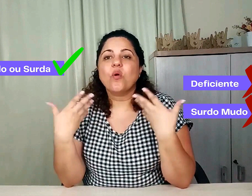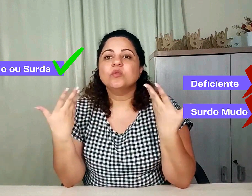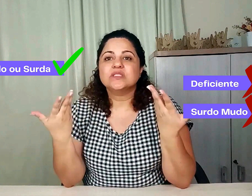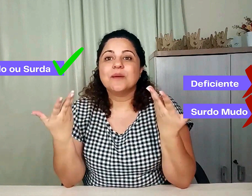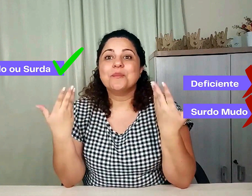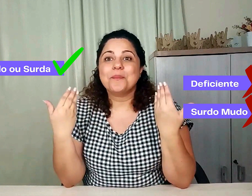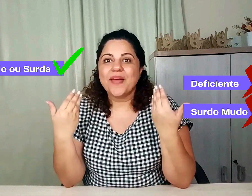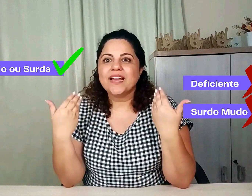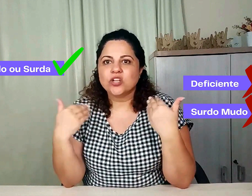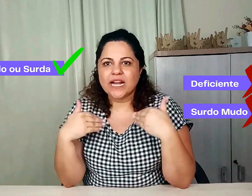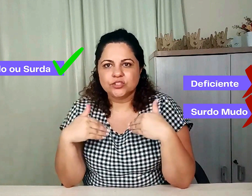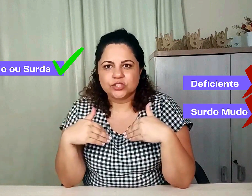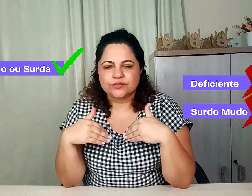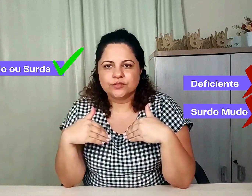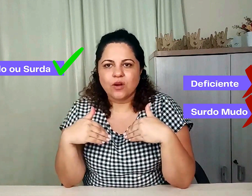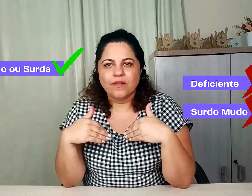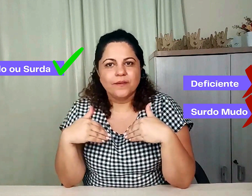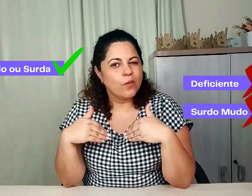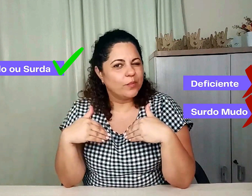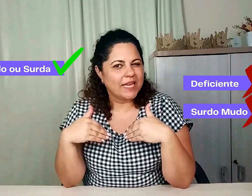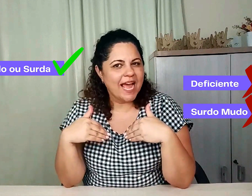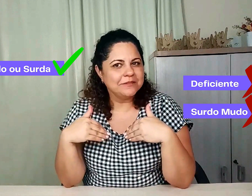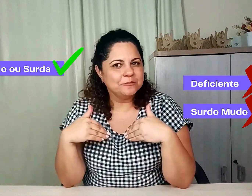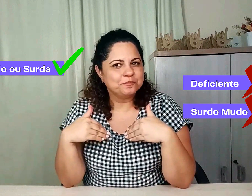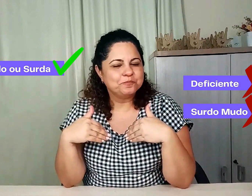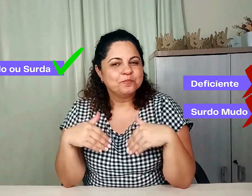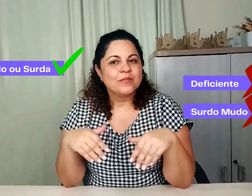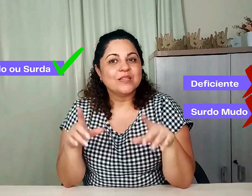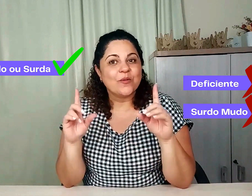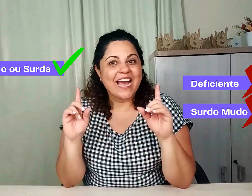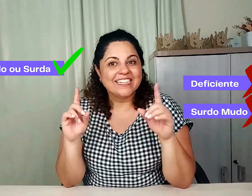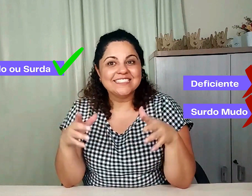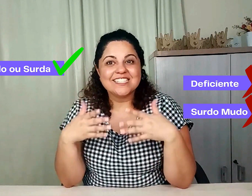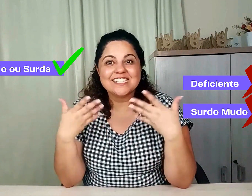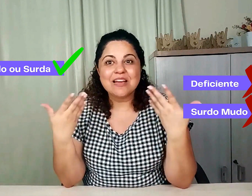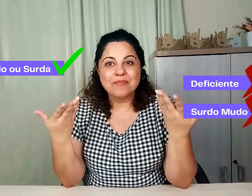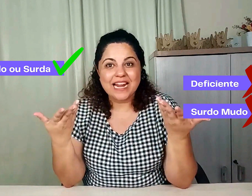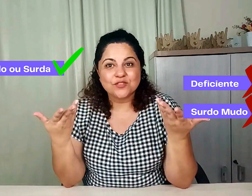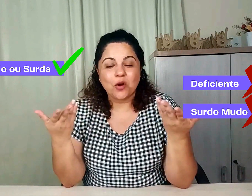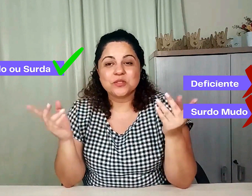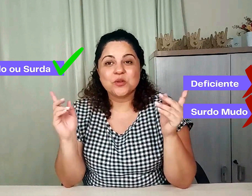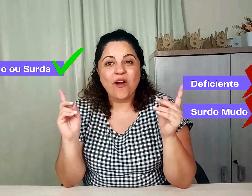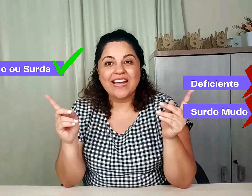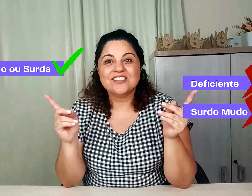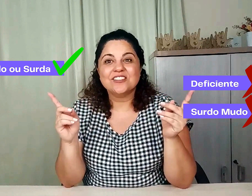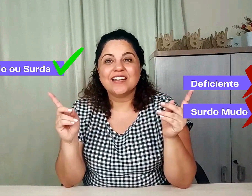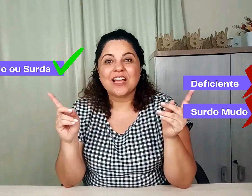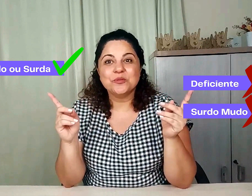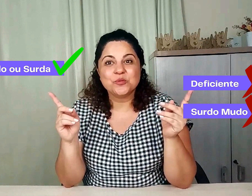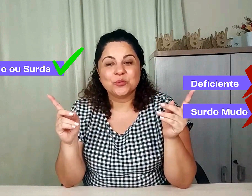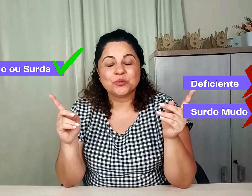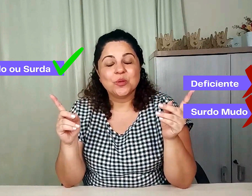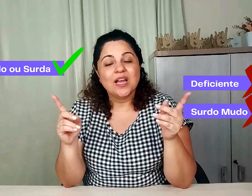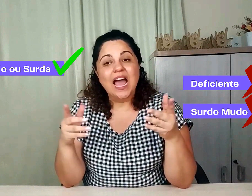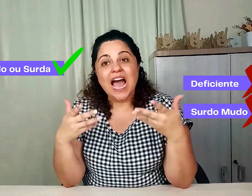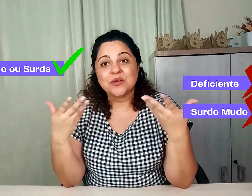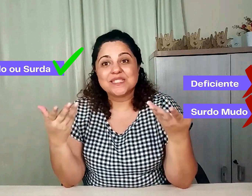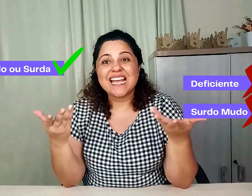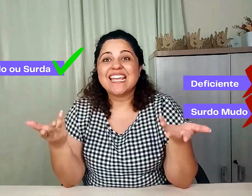um termo pejorativo. Combinado? Então, garanta de saber as formas corretas de tratar o surdo, a não ser que